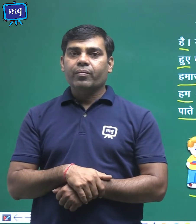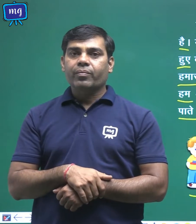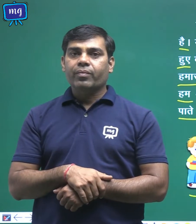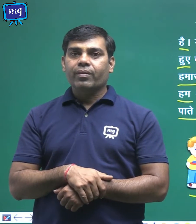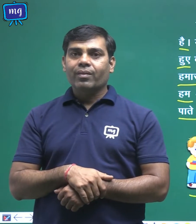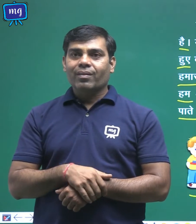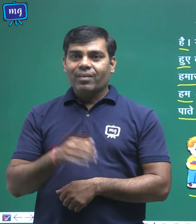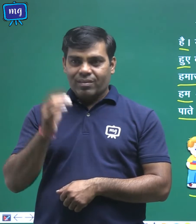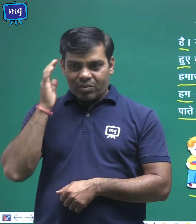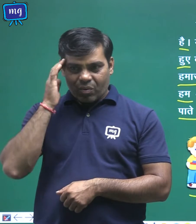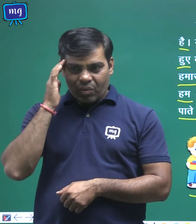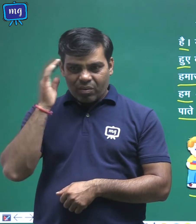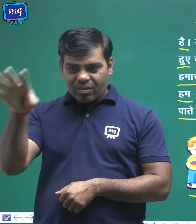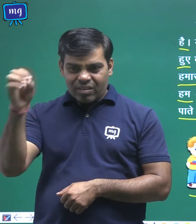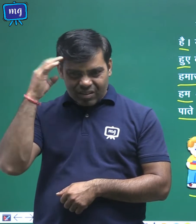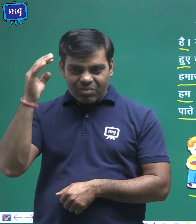समझा रहा है